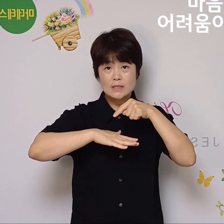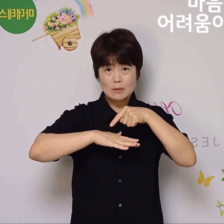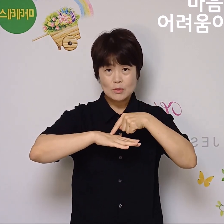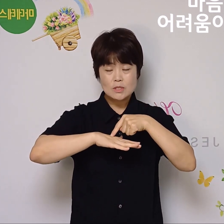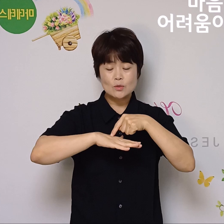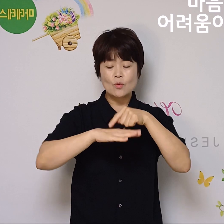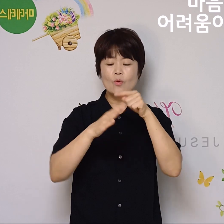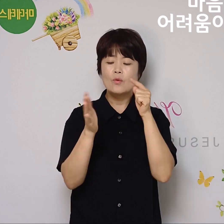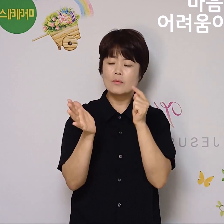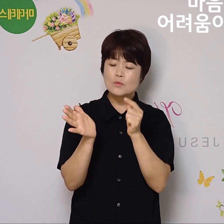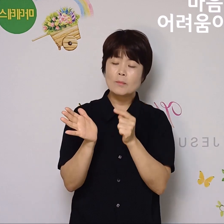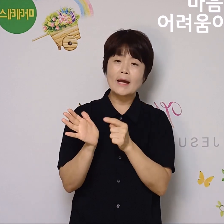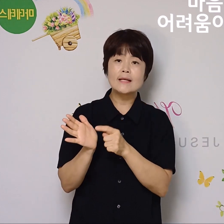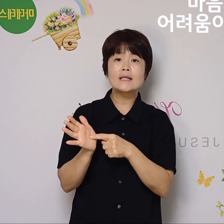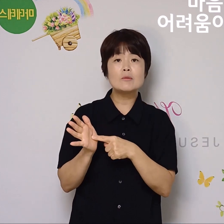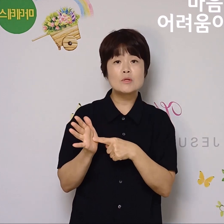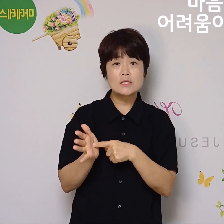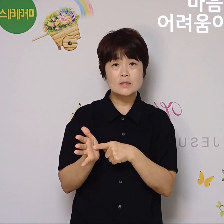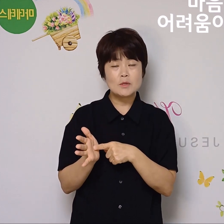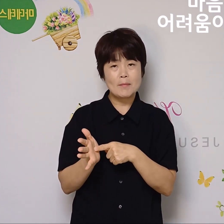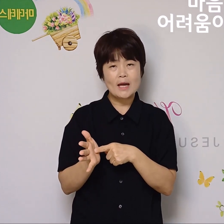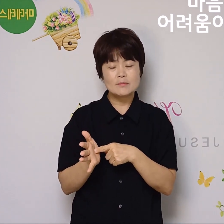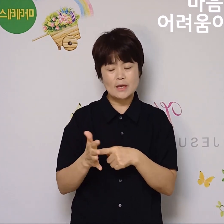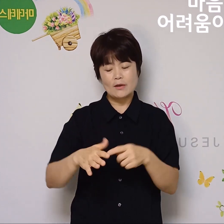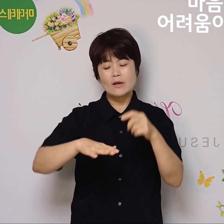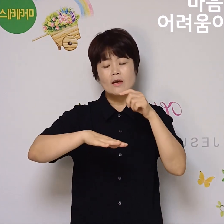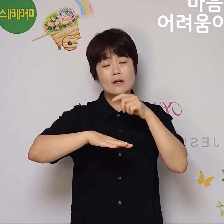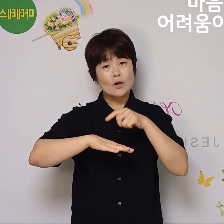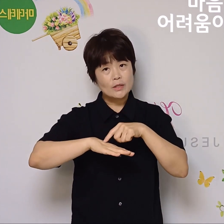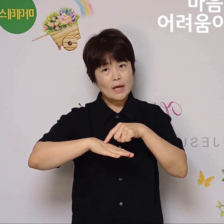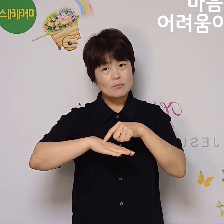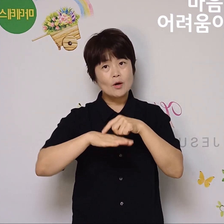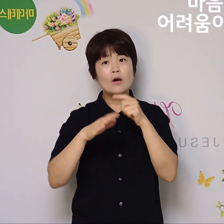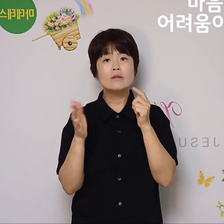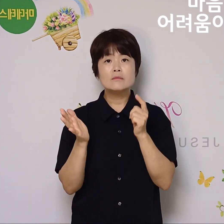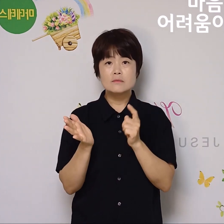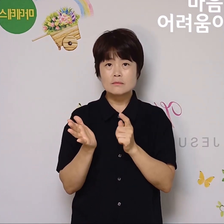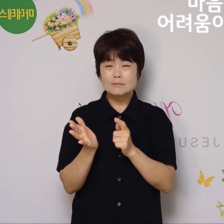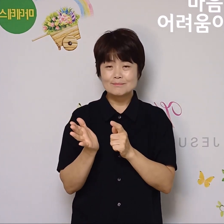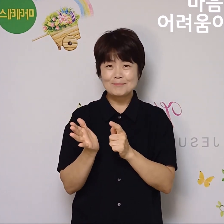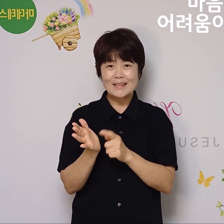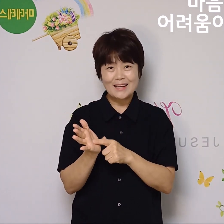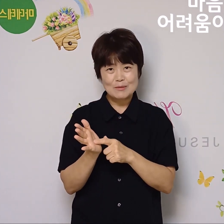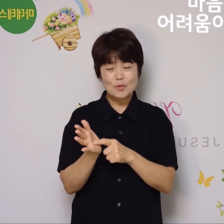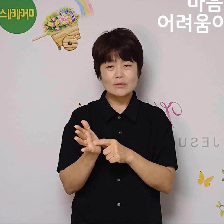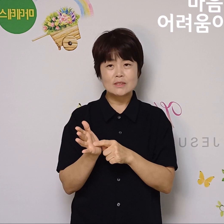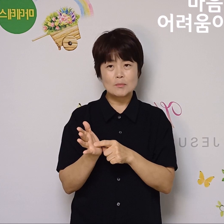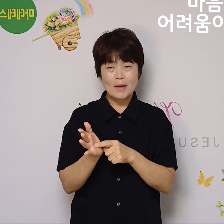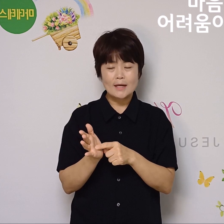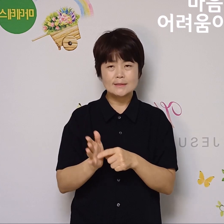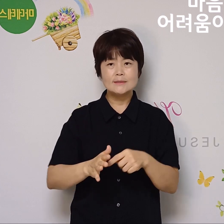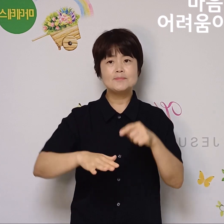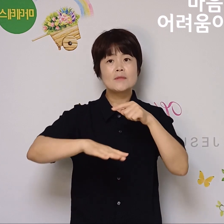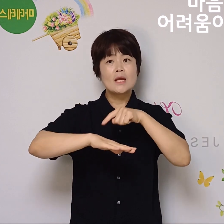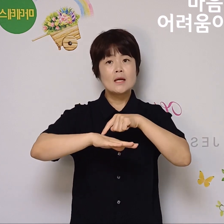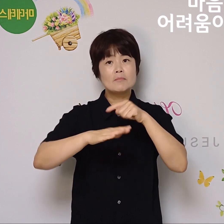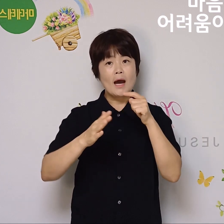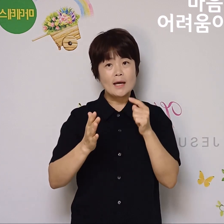한번 찍고 손바닥을 한번 찍으면 마음이에요. 겉에 한번 바닥 한번 그럼